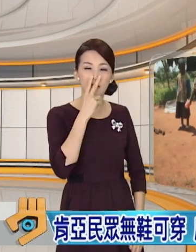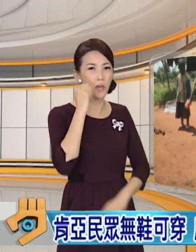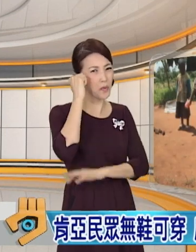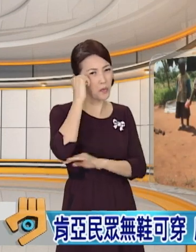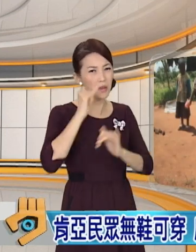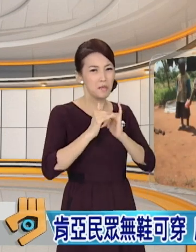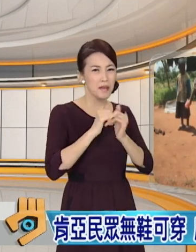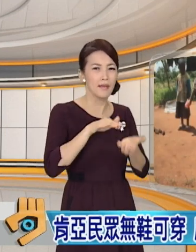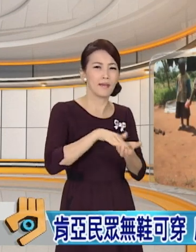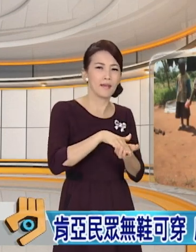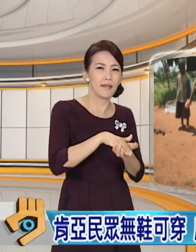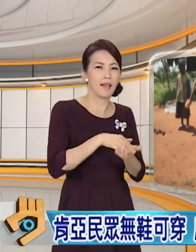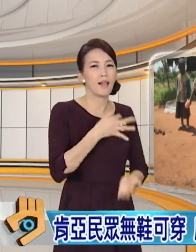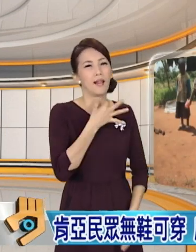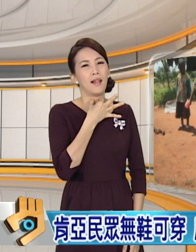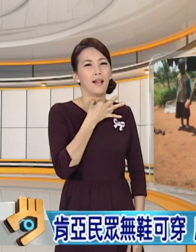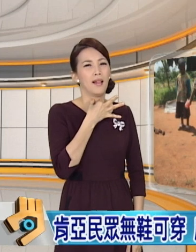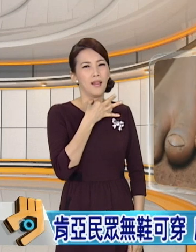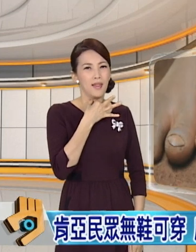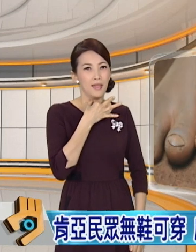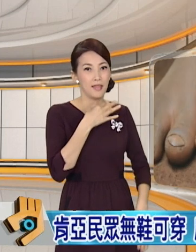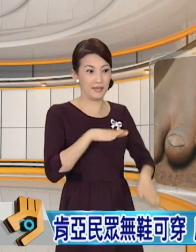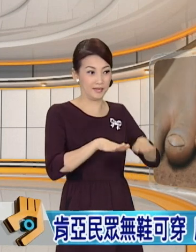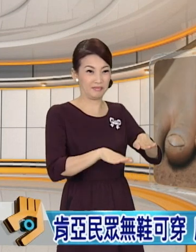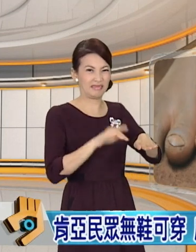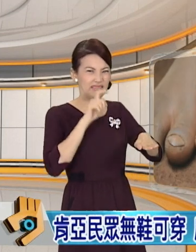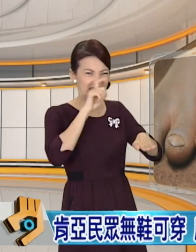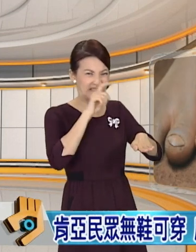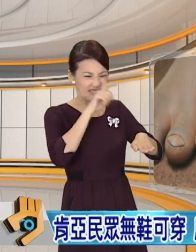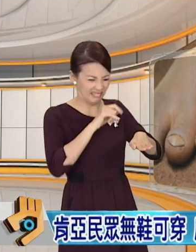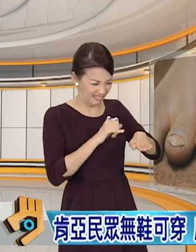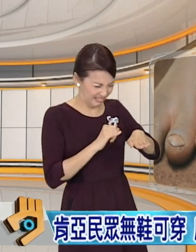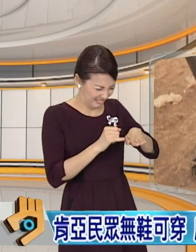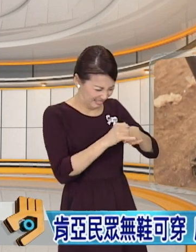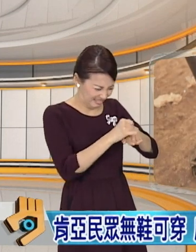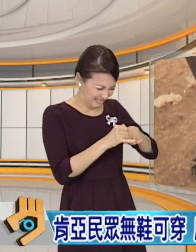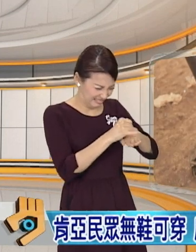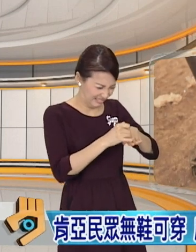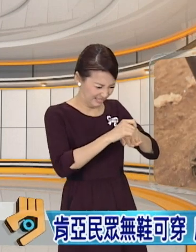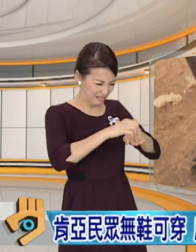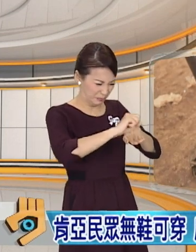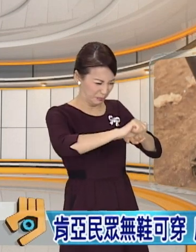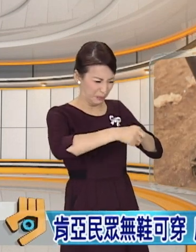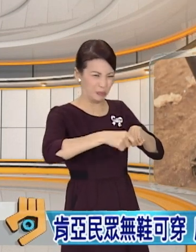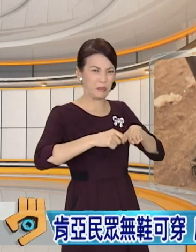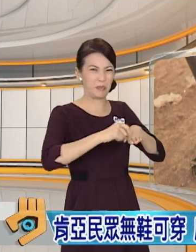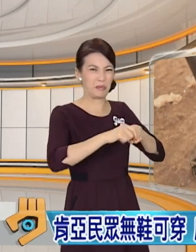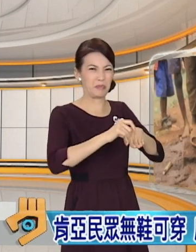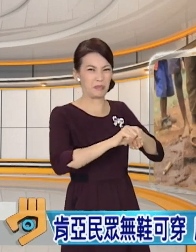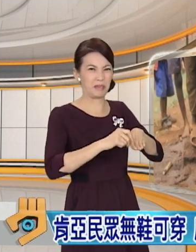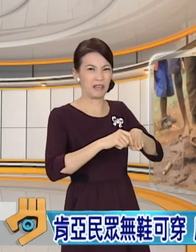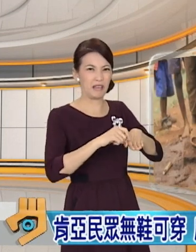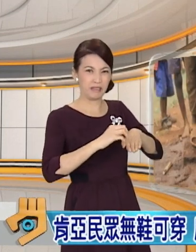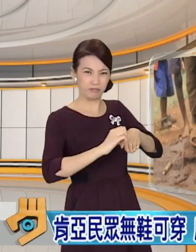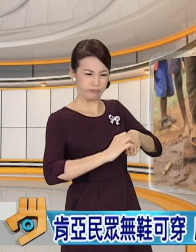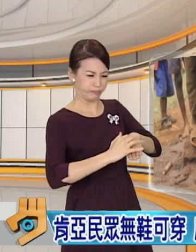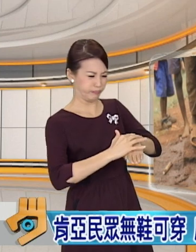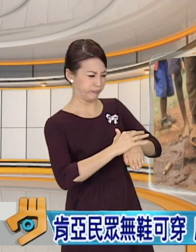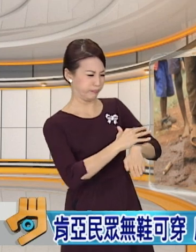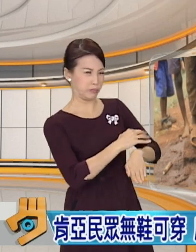当地的居民没有鞋子可以穿，不少人因为赤脚感染沙蚤而溃烂，造成生命